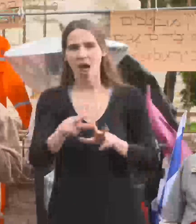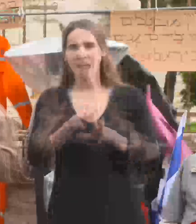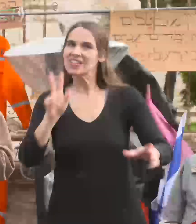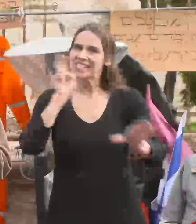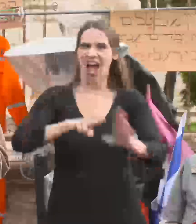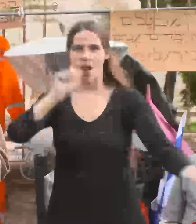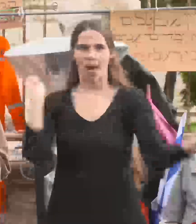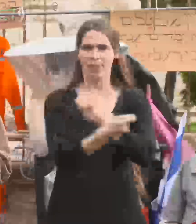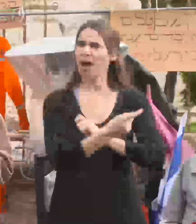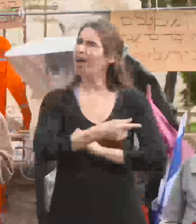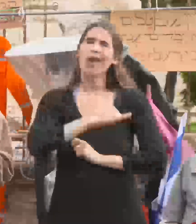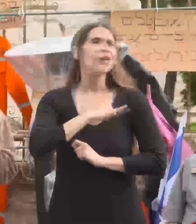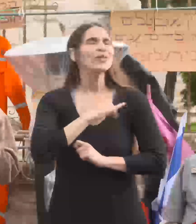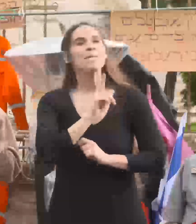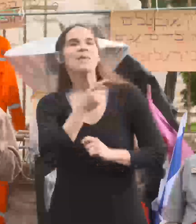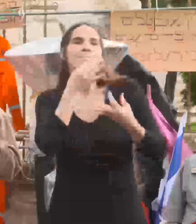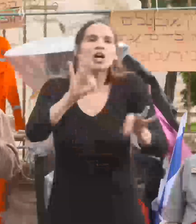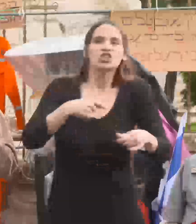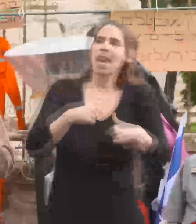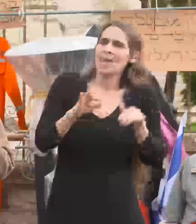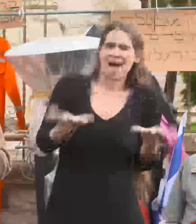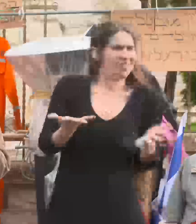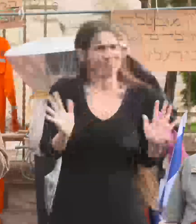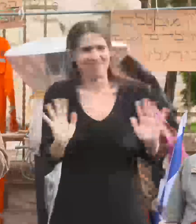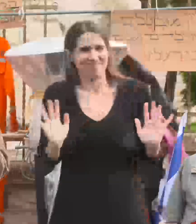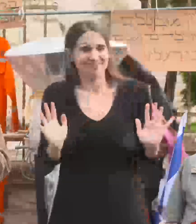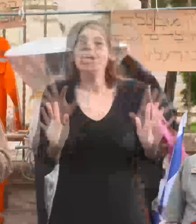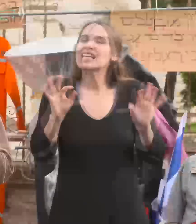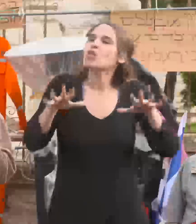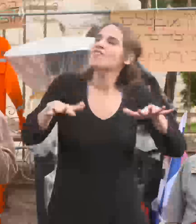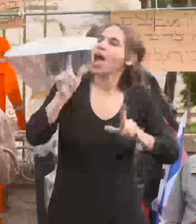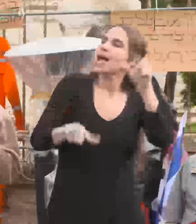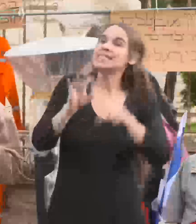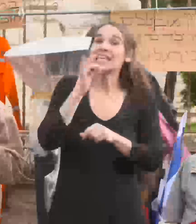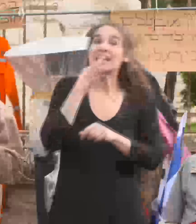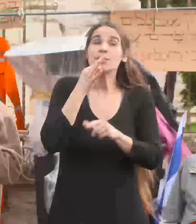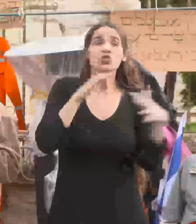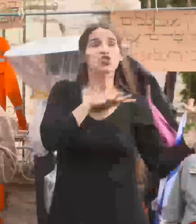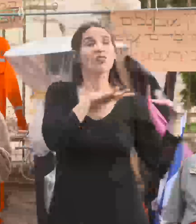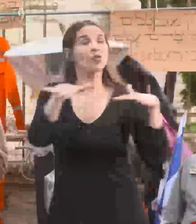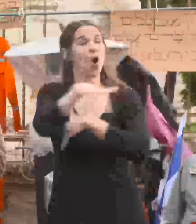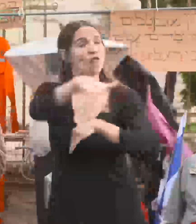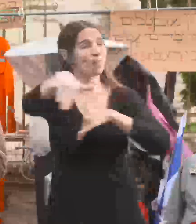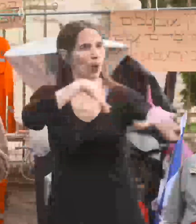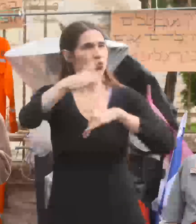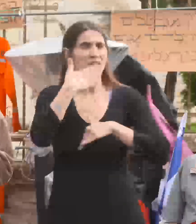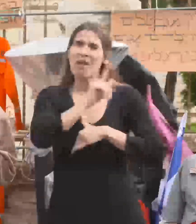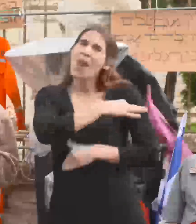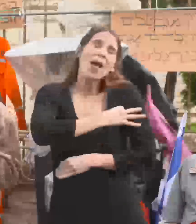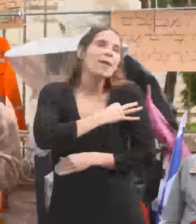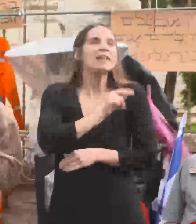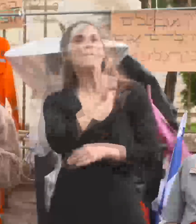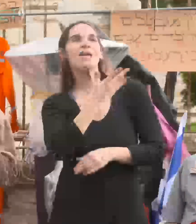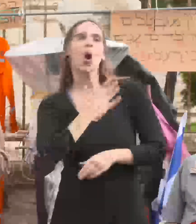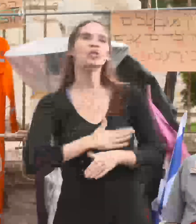למהפכה הזו, לא עניין אותי מי מרשה לי מה. לעשרות אלפי הצעירים ששתפו את רחובות ירושלים, לא אכפת מי